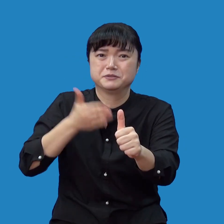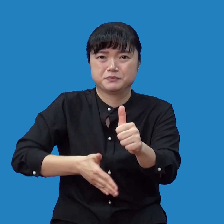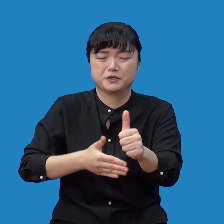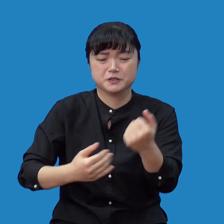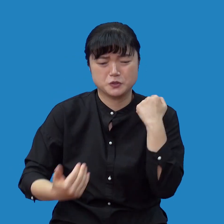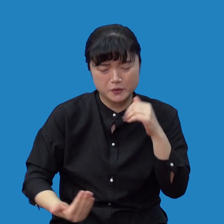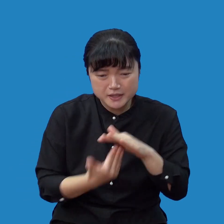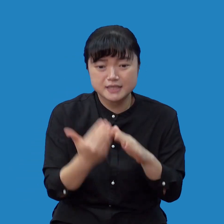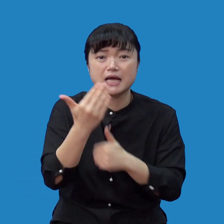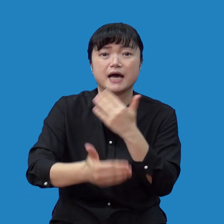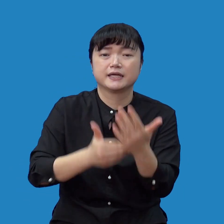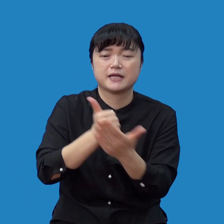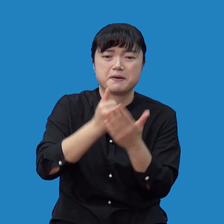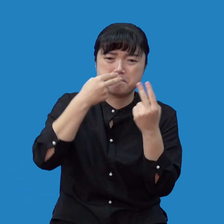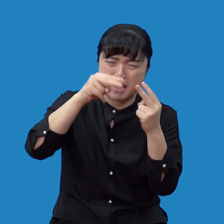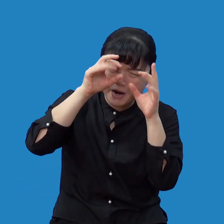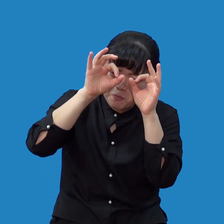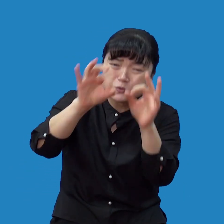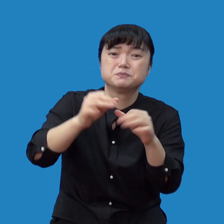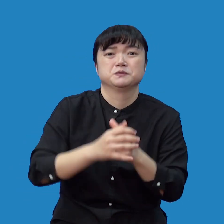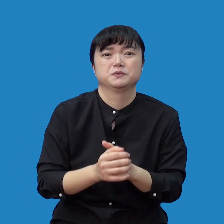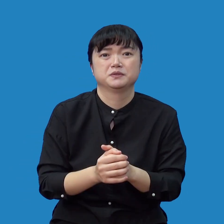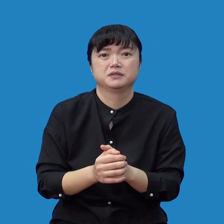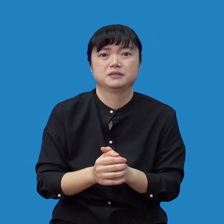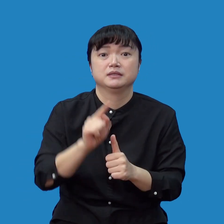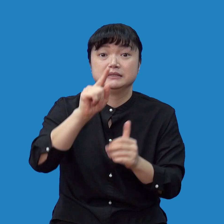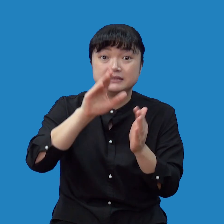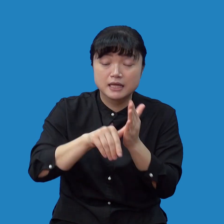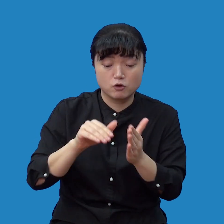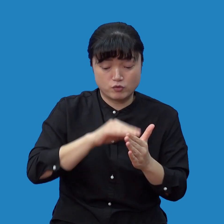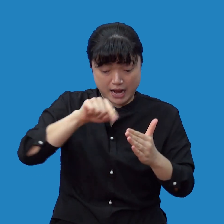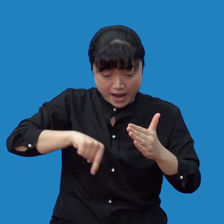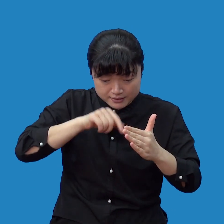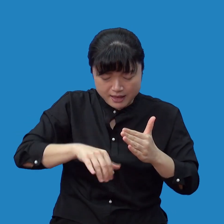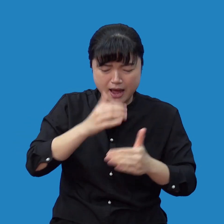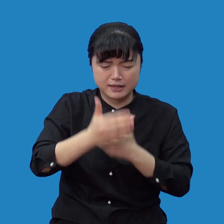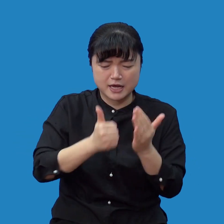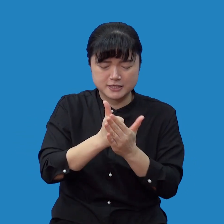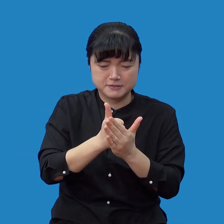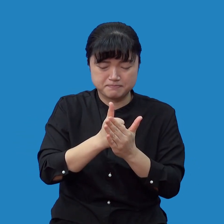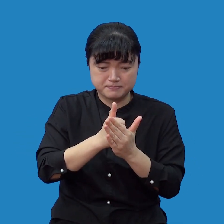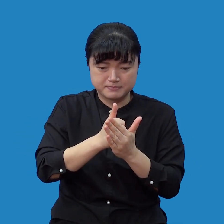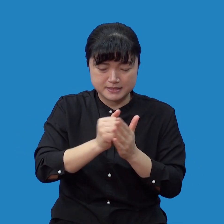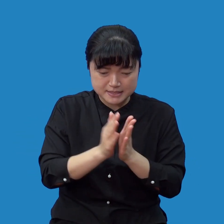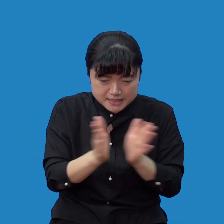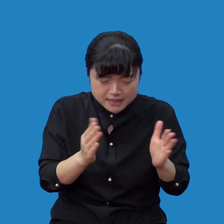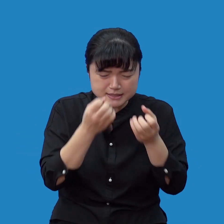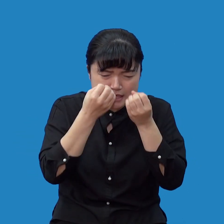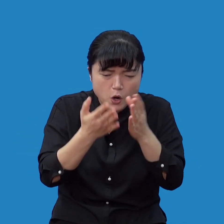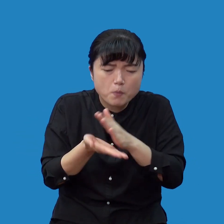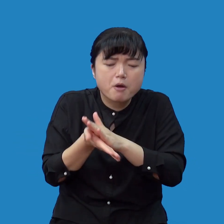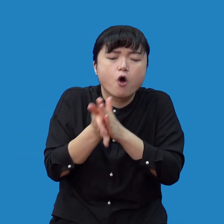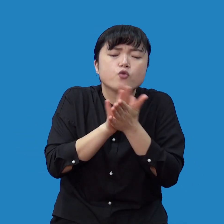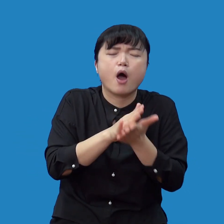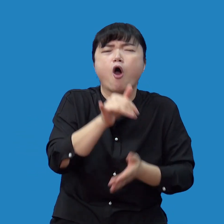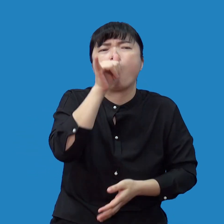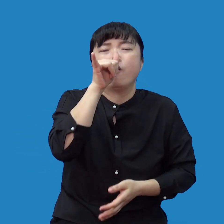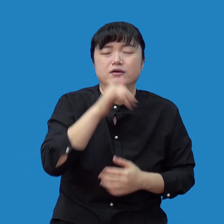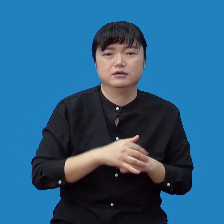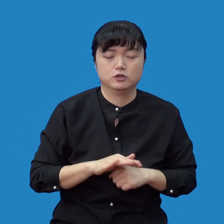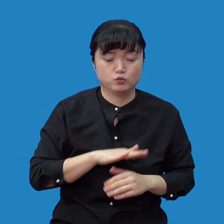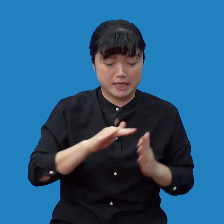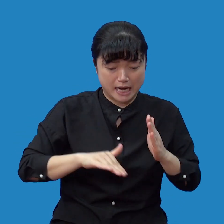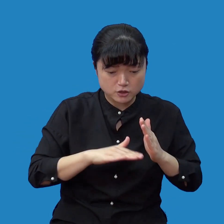하나님을 바라보십시오. 그때 우리 안에 하나님이 일으켜주시는 새로운 변화가 있을 것입니다. 우리 가정과